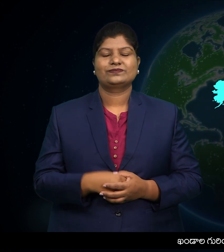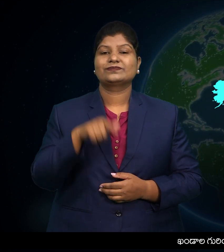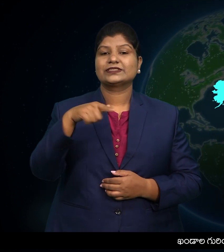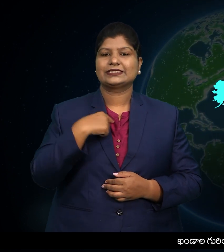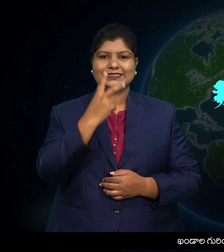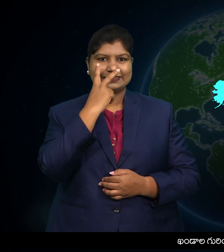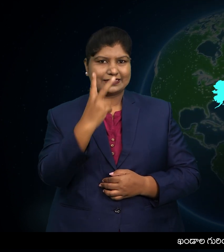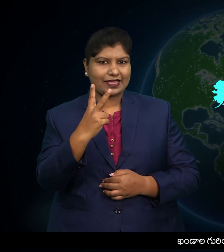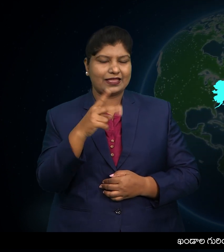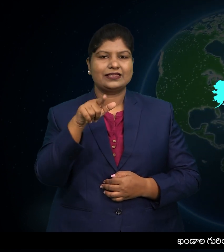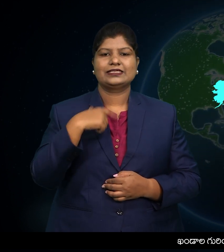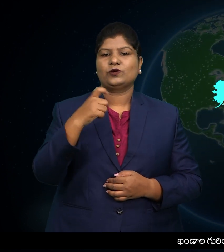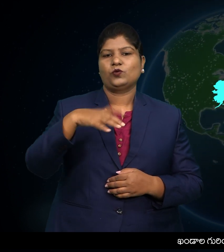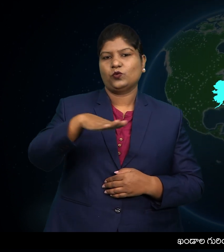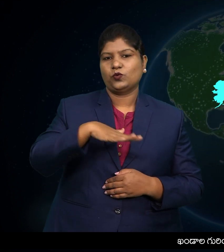ఖండాల గురించి కొంచెం తెలుసుకుందాం.